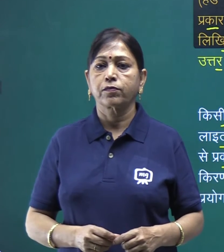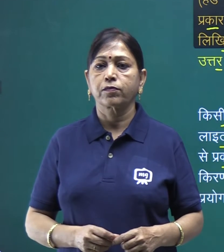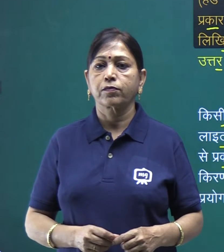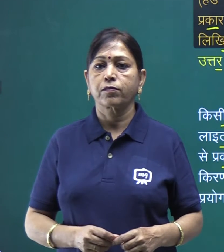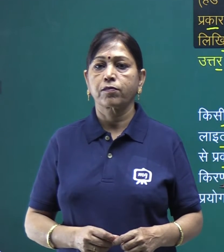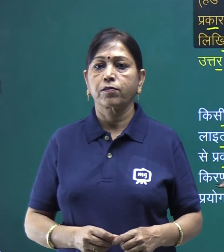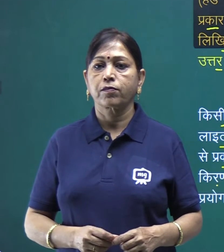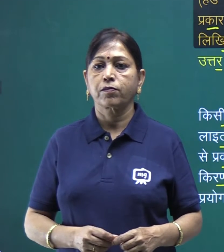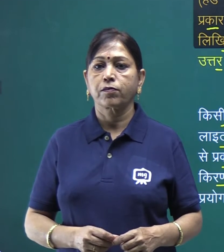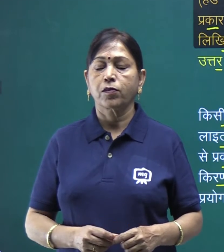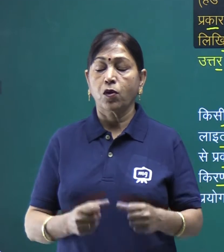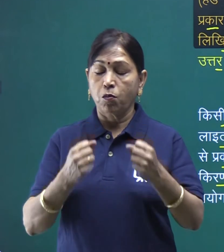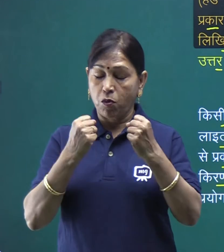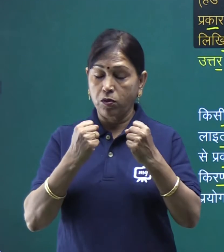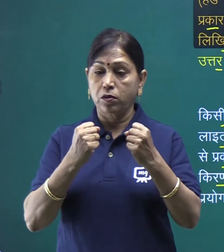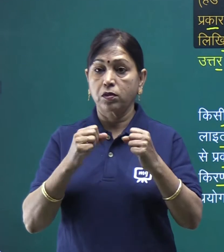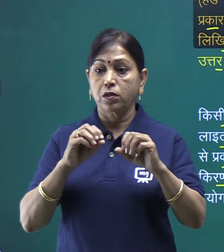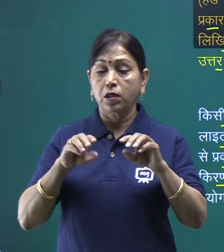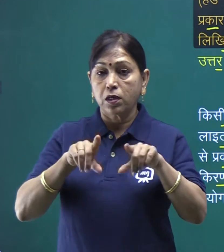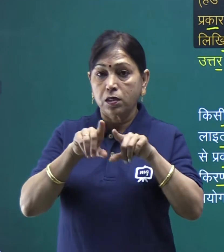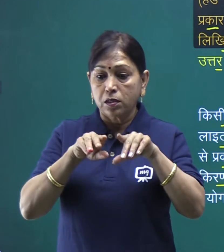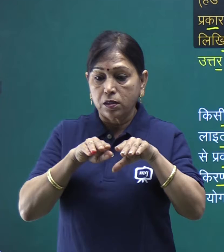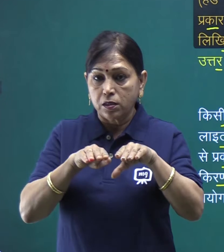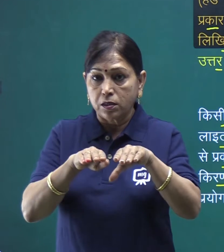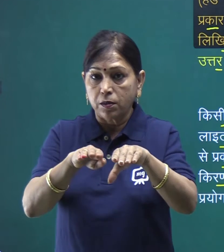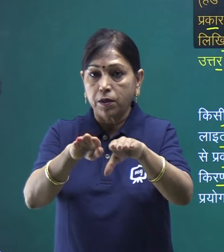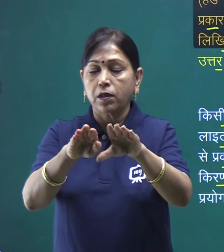शक्तिशाली समानांतर किरण पुंज